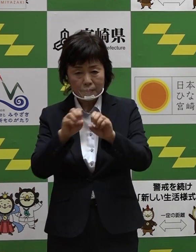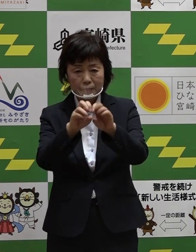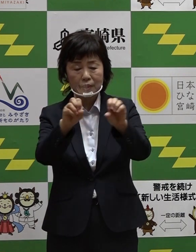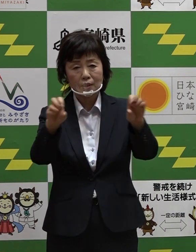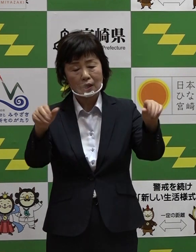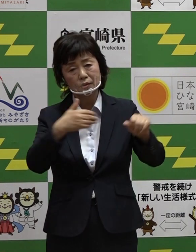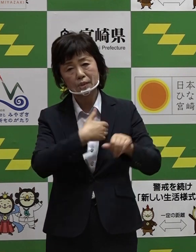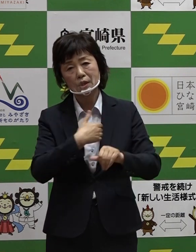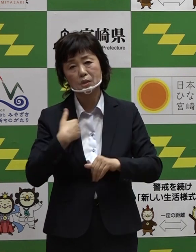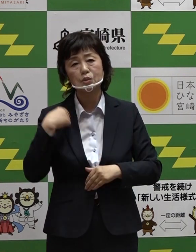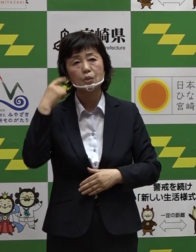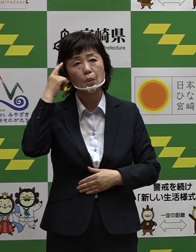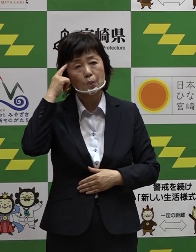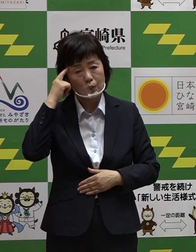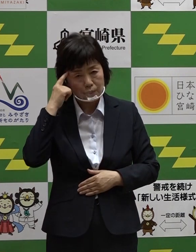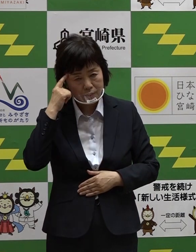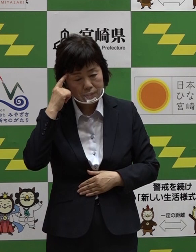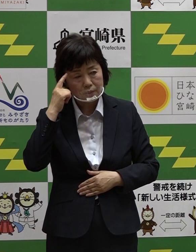るということになります。